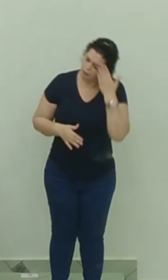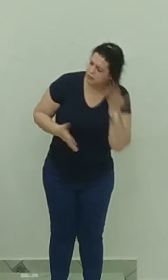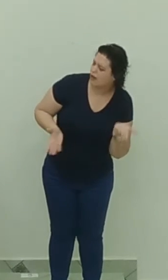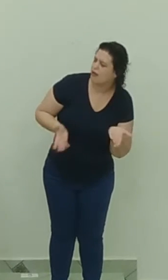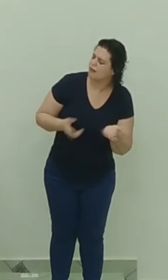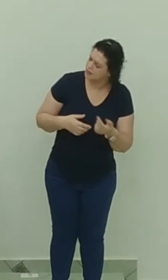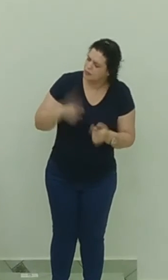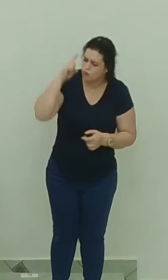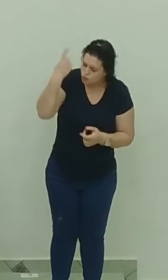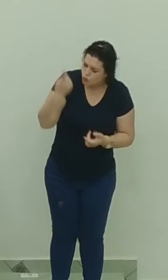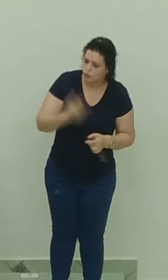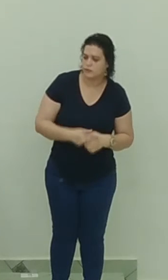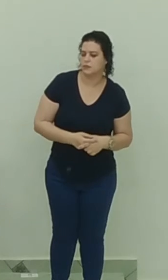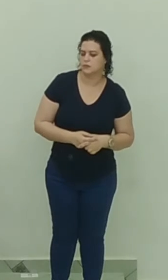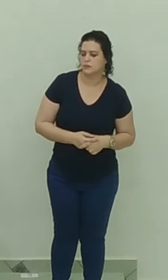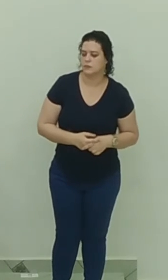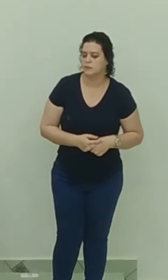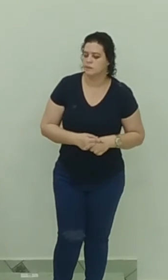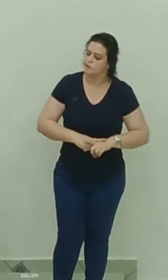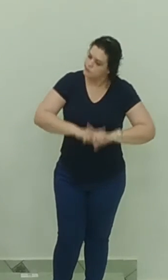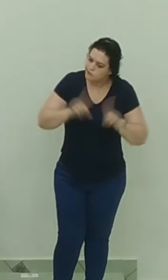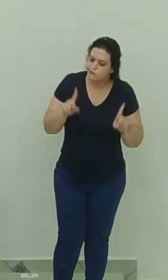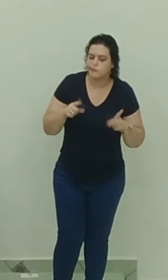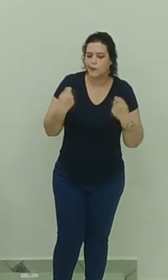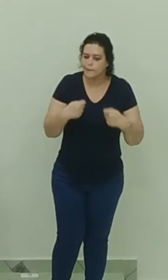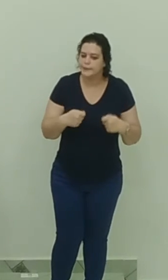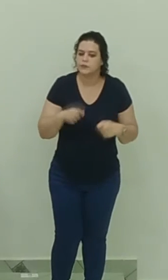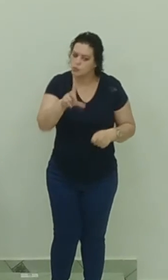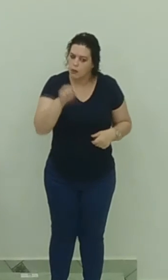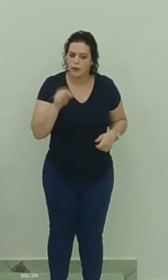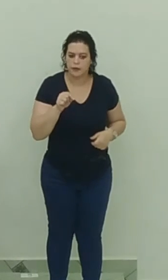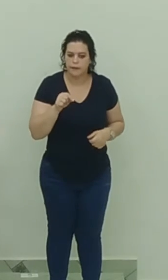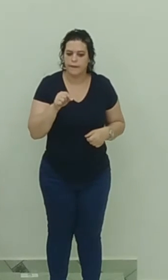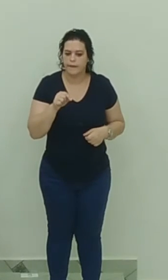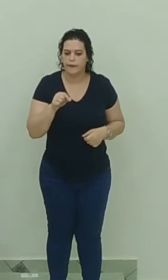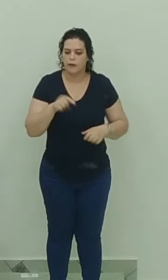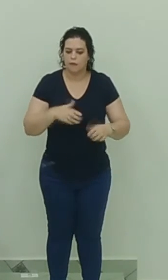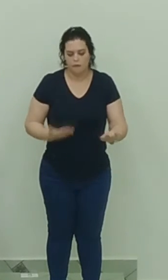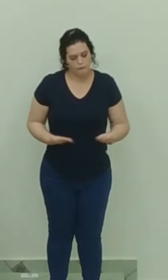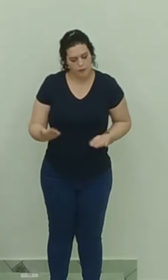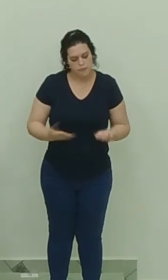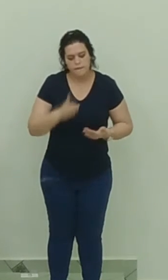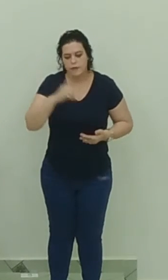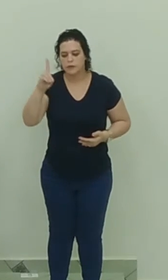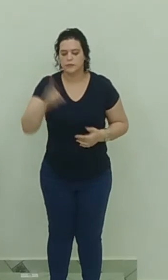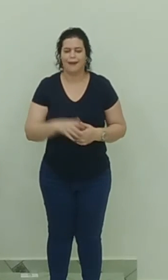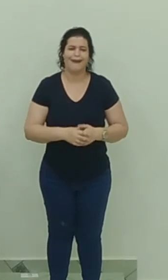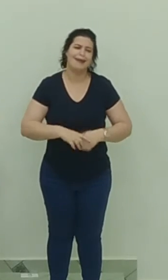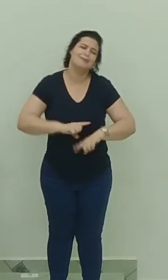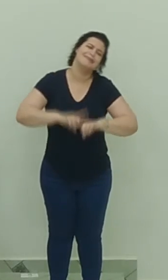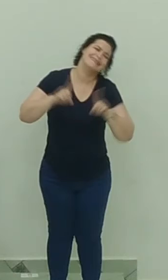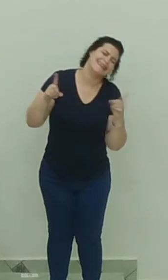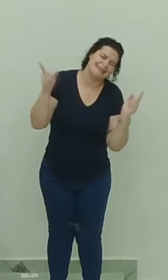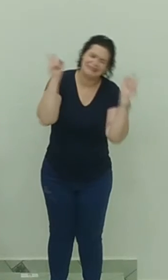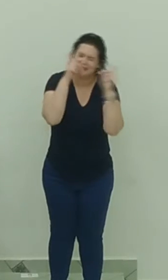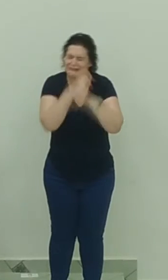indeciso muitas vezes. Você vai servir ou você não vai? Mas tem a pandemia, tem a doença de um, a